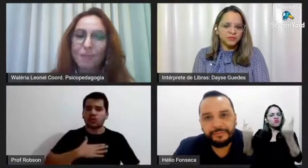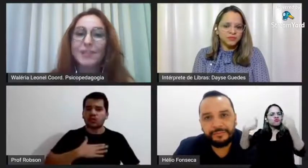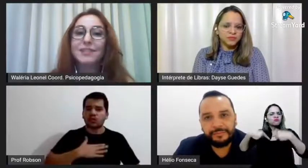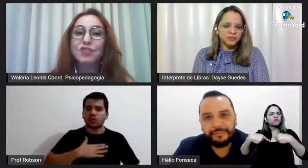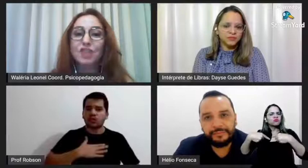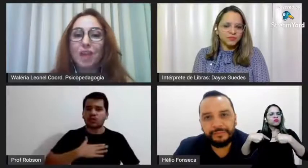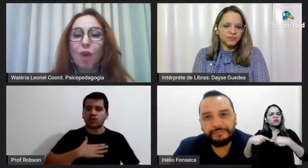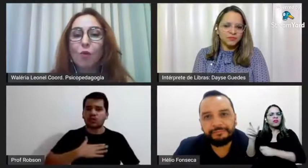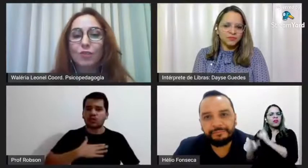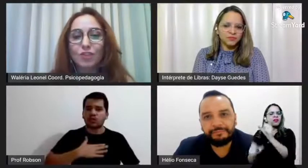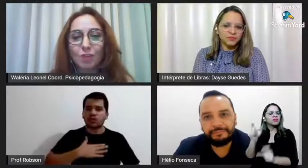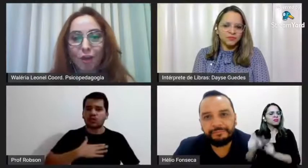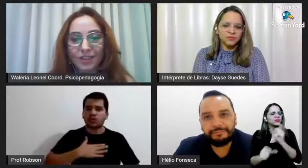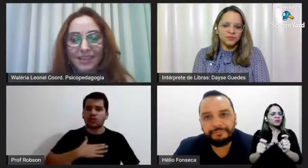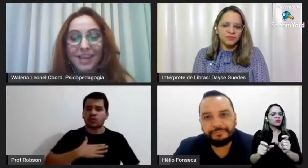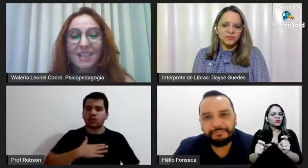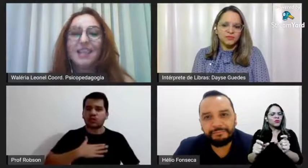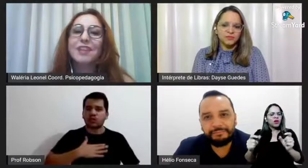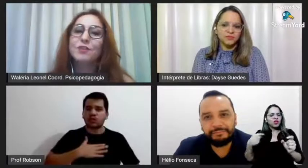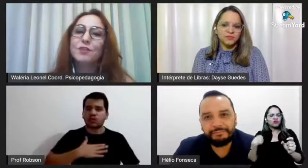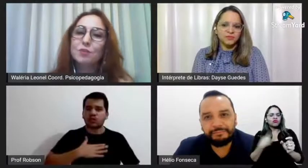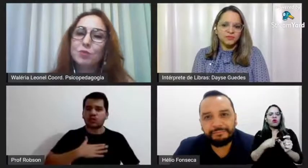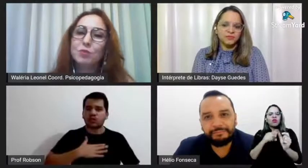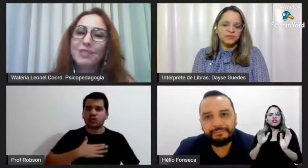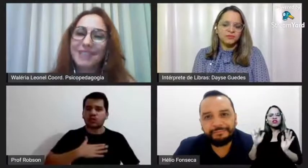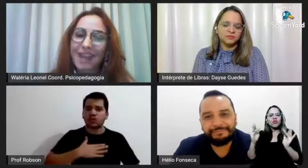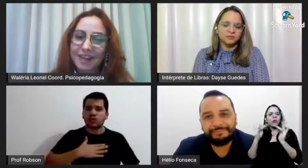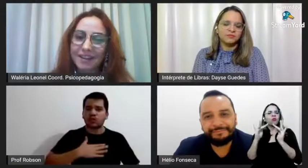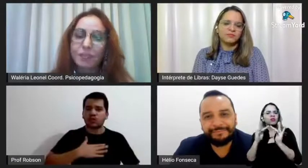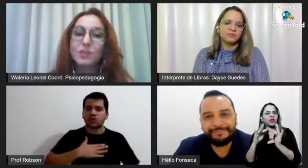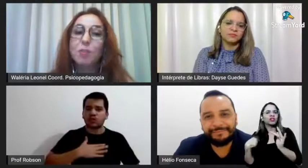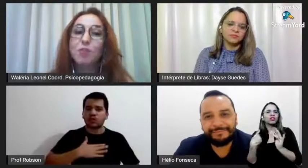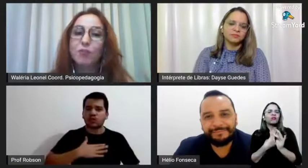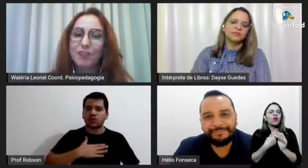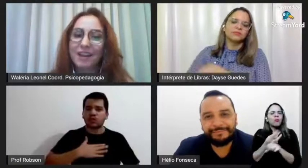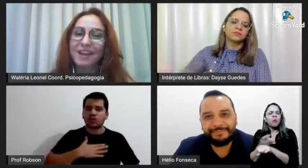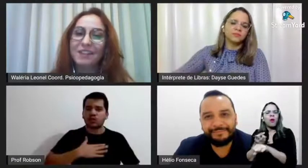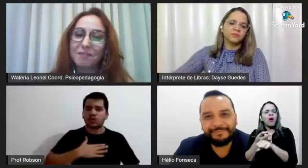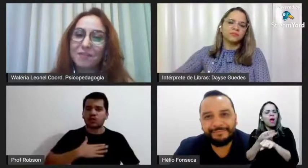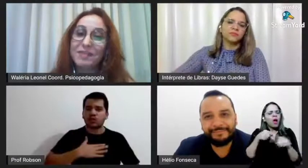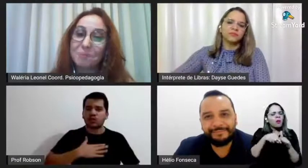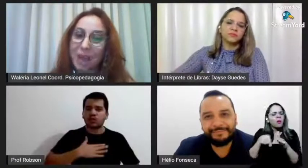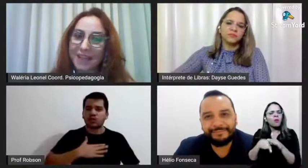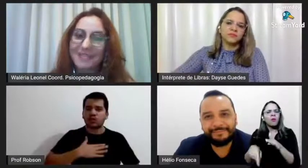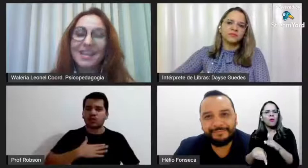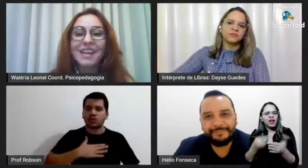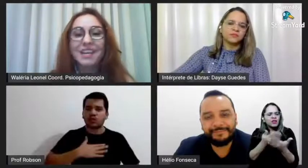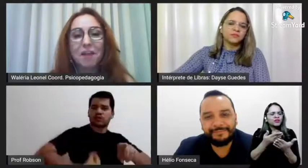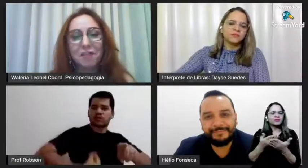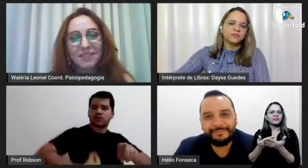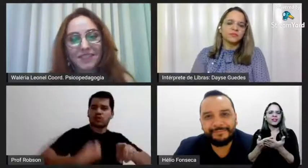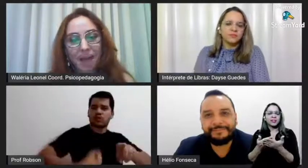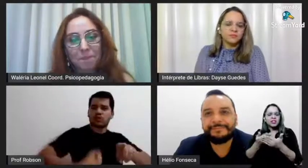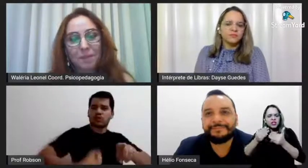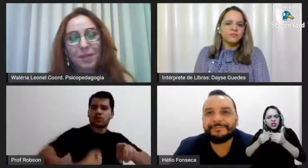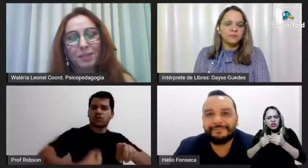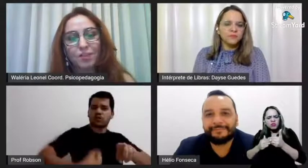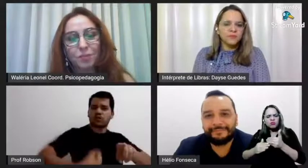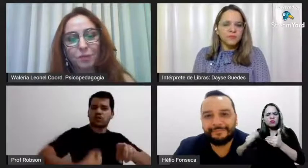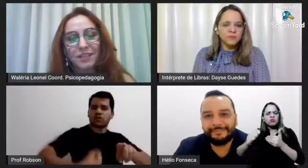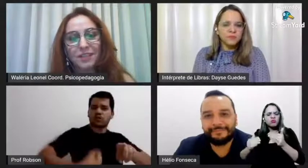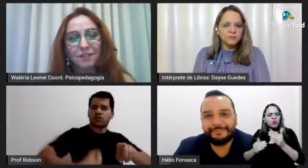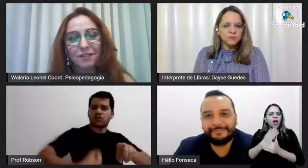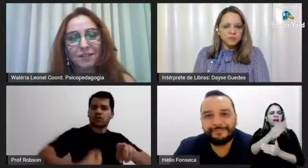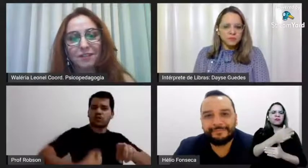vida, que vai exigir algo de nós, e aí nós vamos buscar, né, nos aprofundar cada vez mais e avançar, para que a